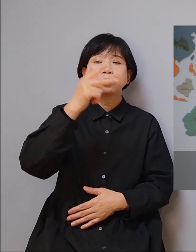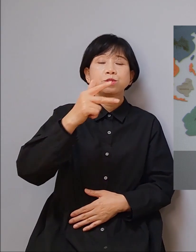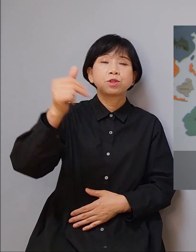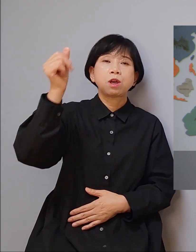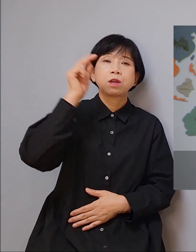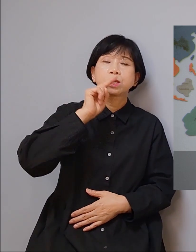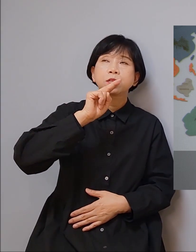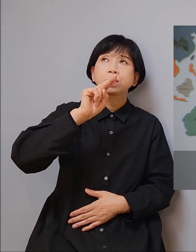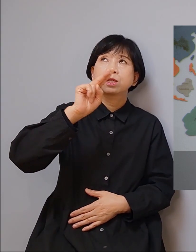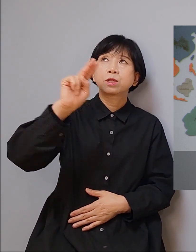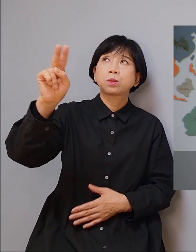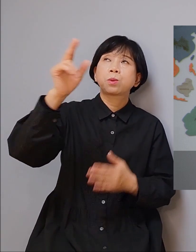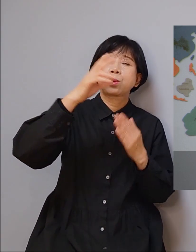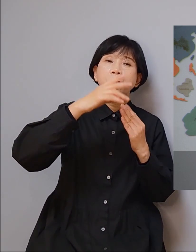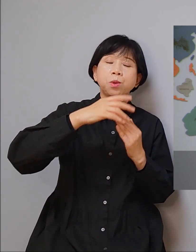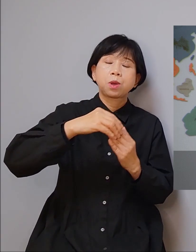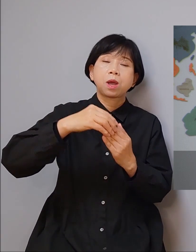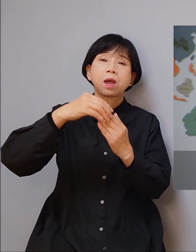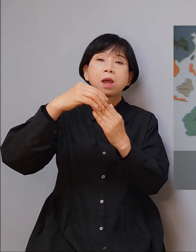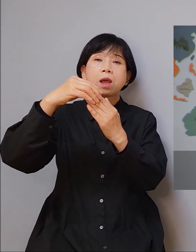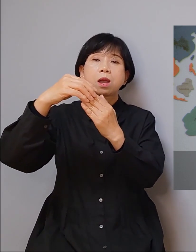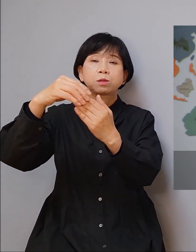동안 주여